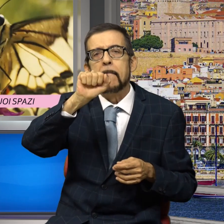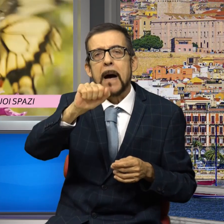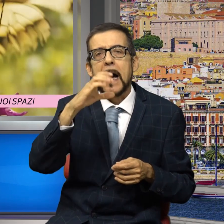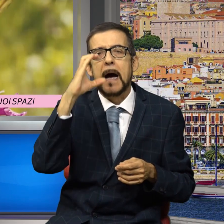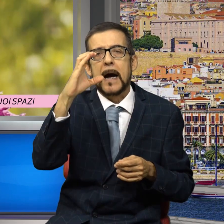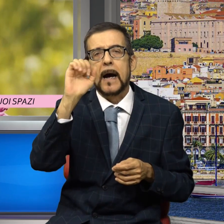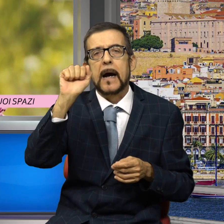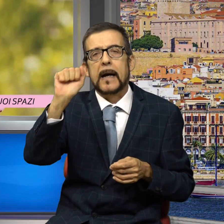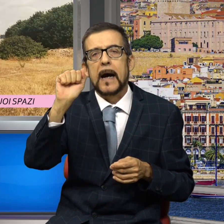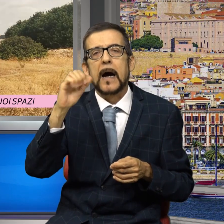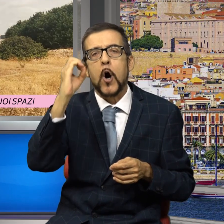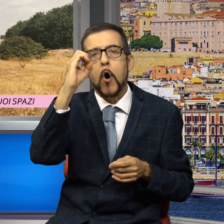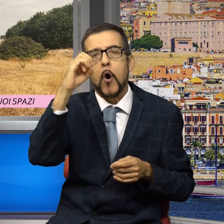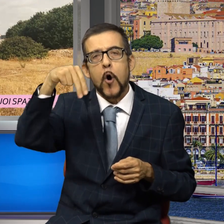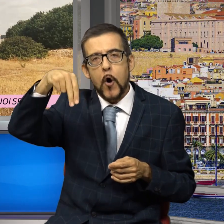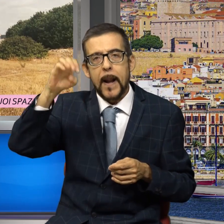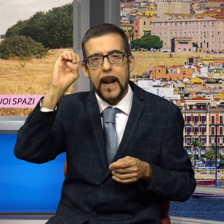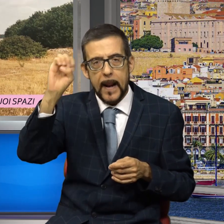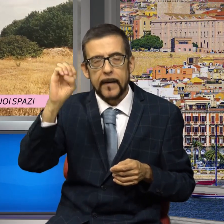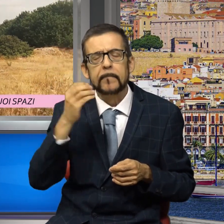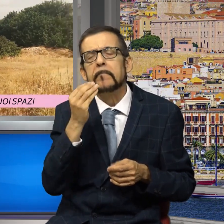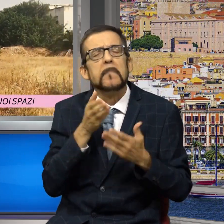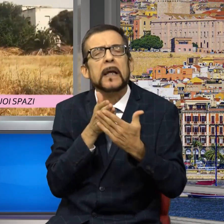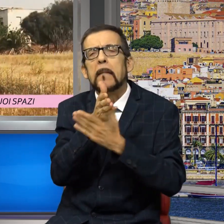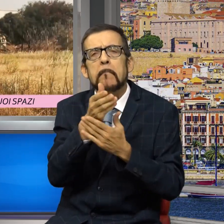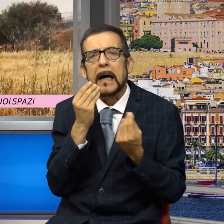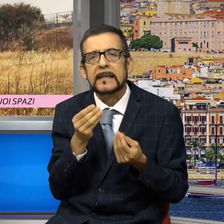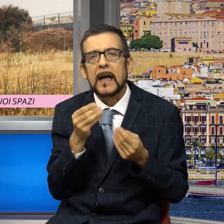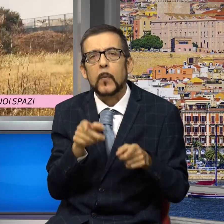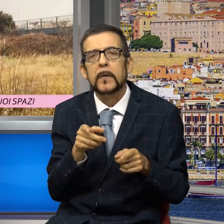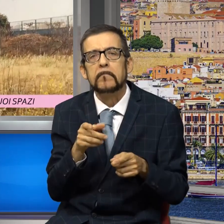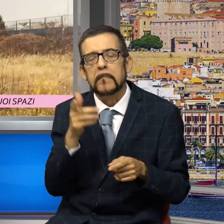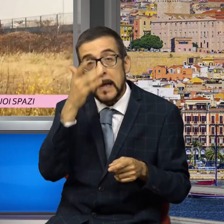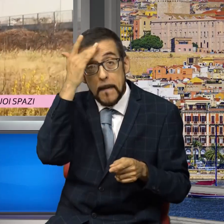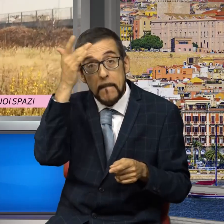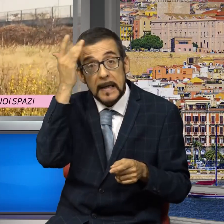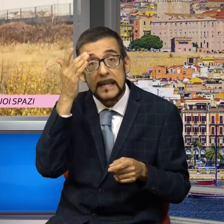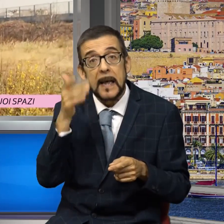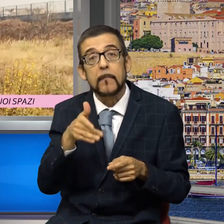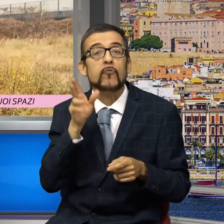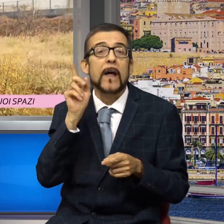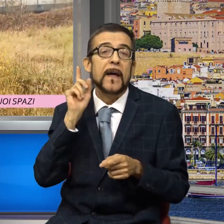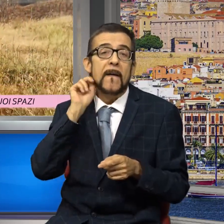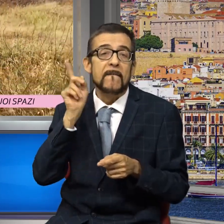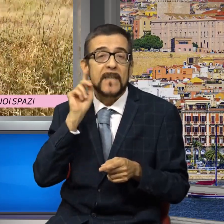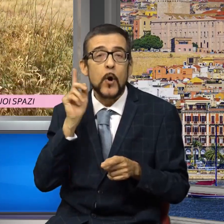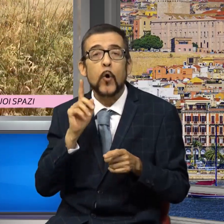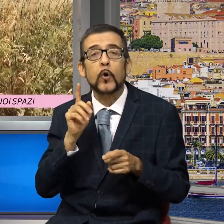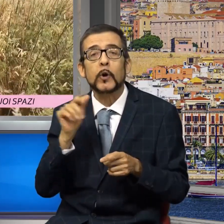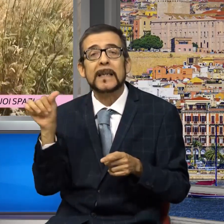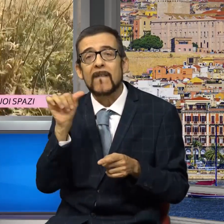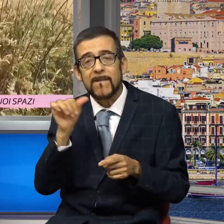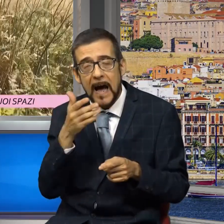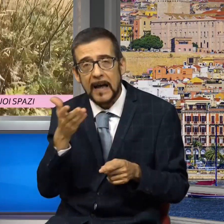codette. Perché passa da qui? Perché per esempio abbiamo il finocchietto selvatico, il